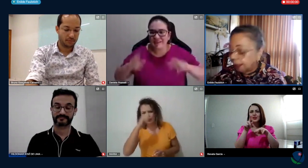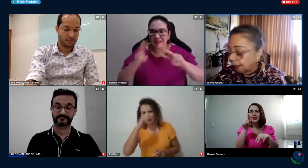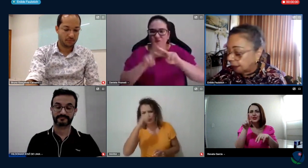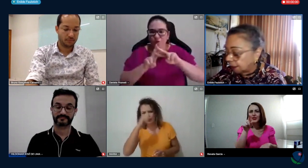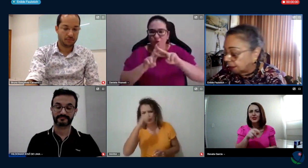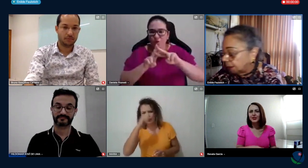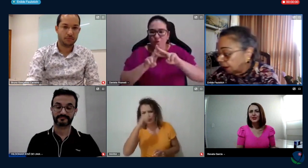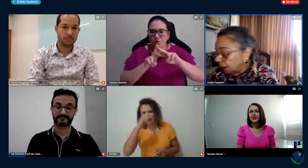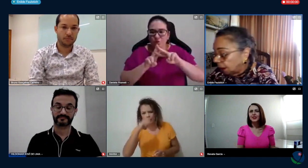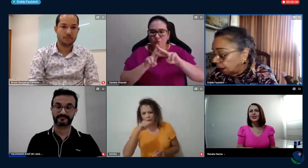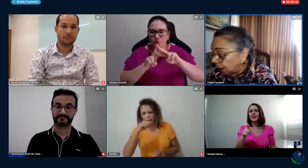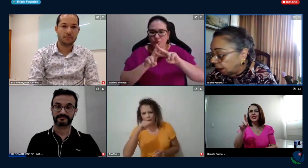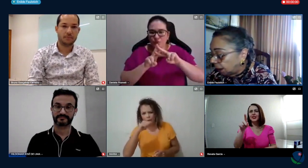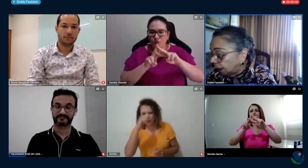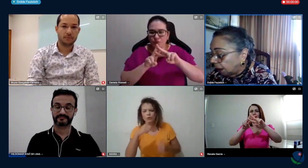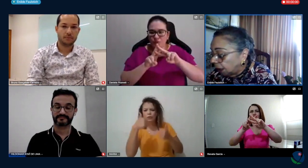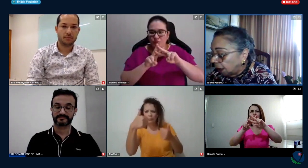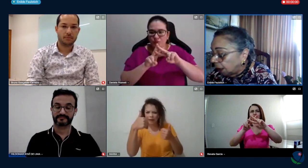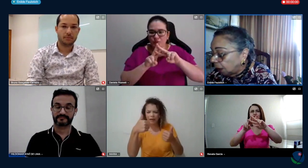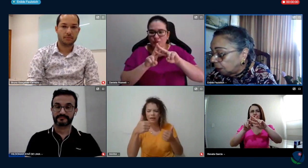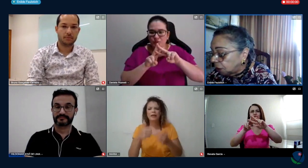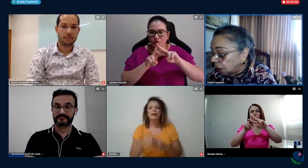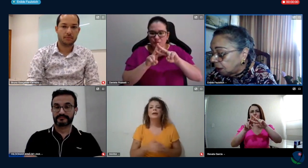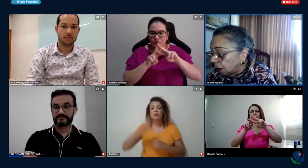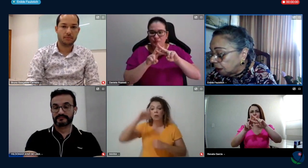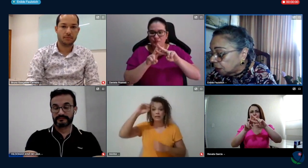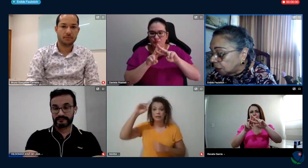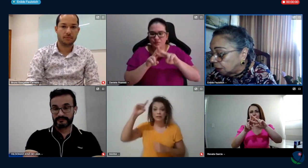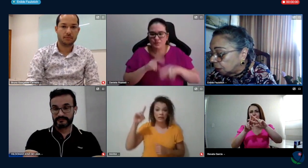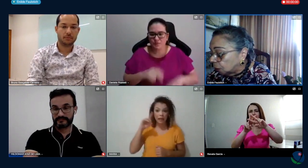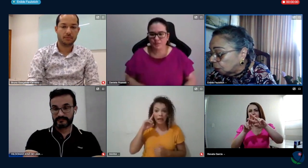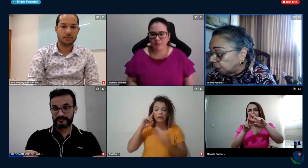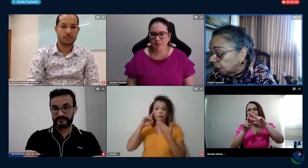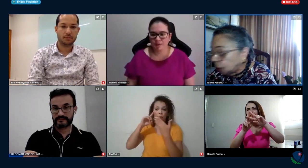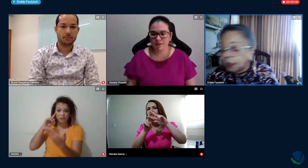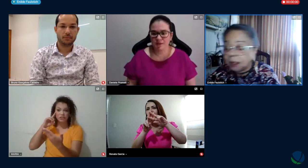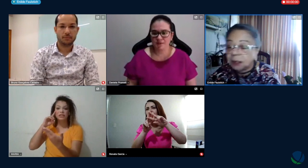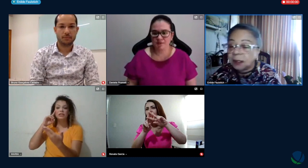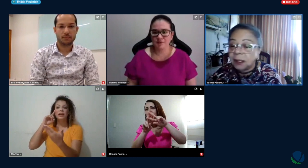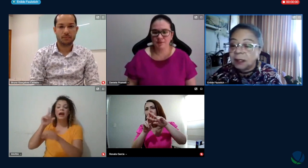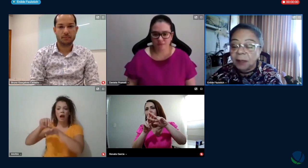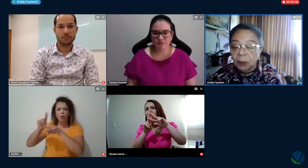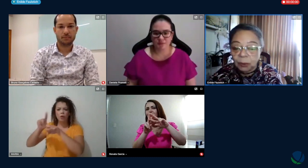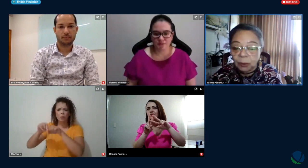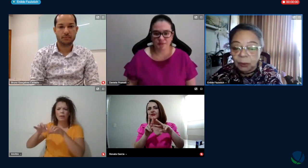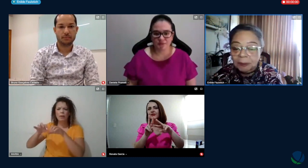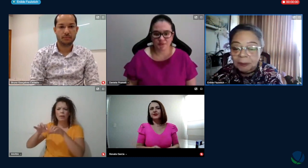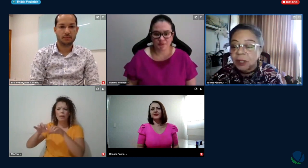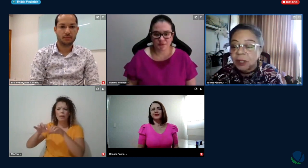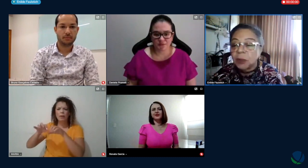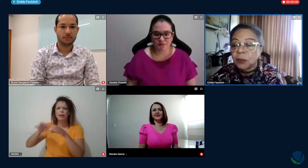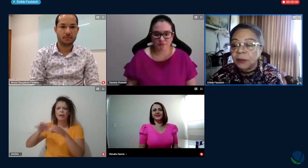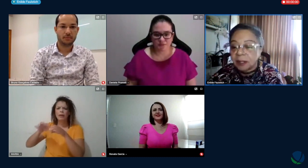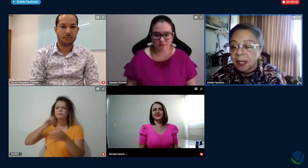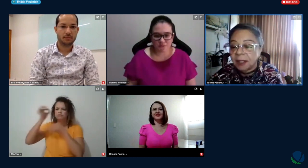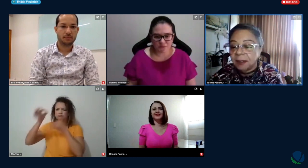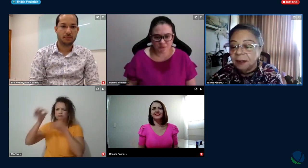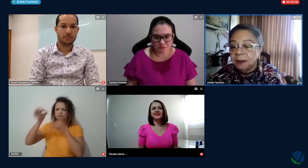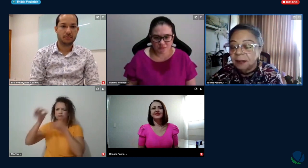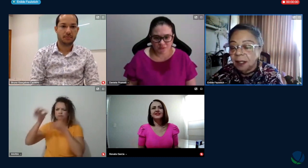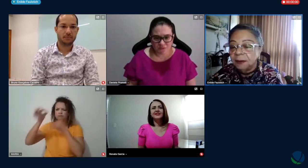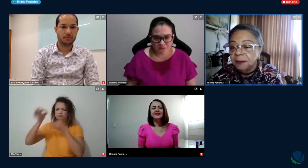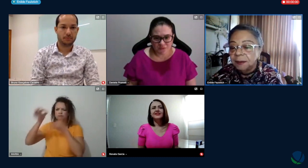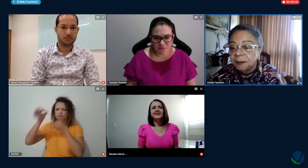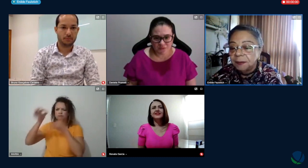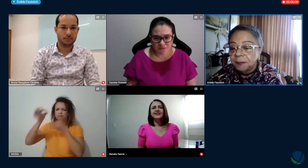com a Renata. E de início, eu estou deixando aqui 30 minutos para vocês duas